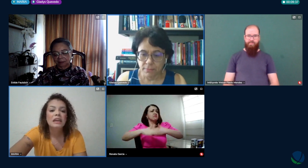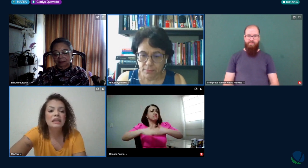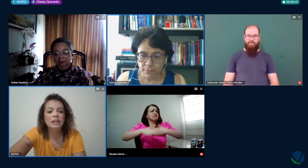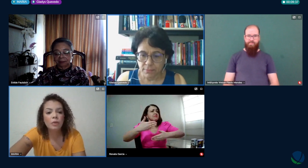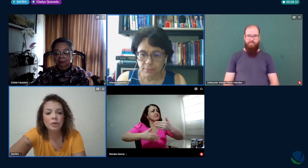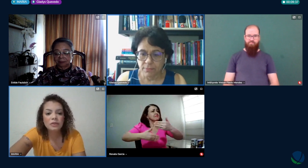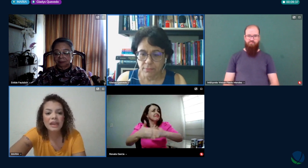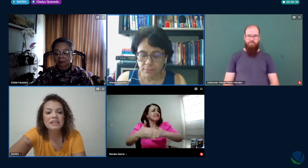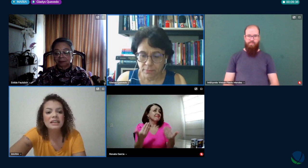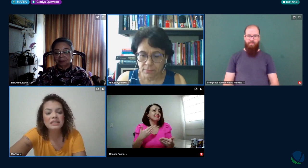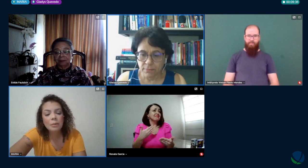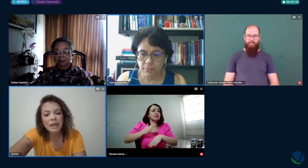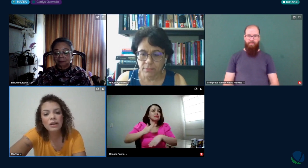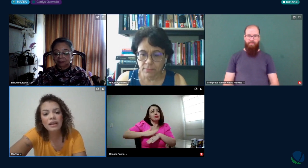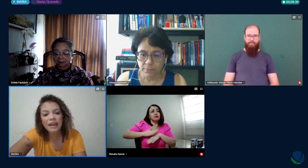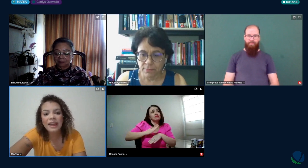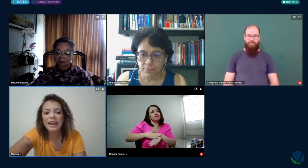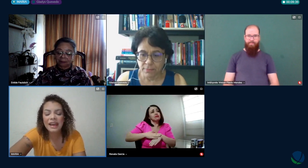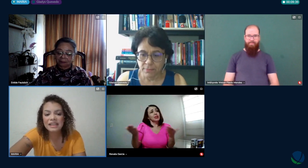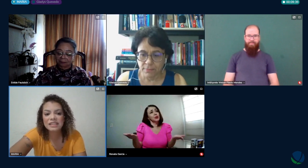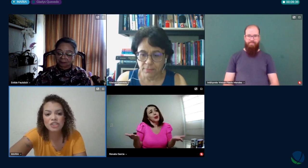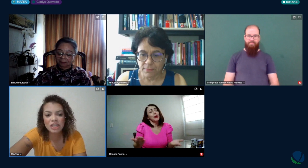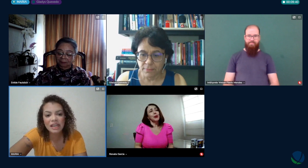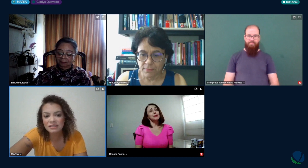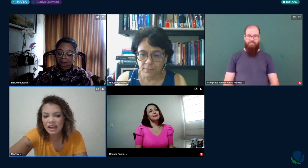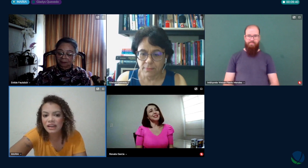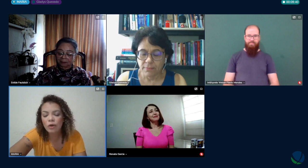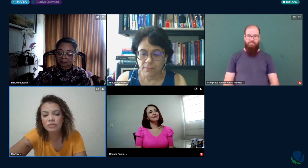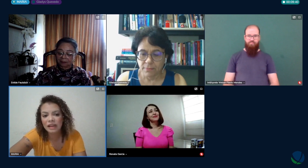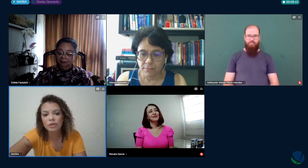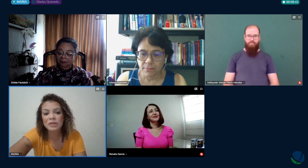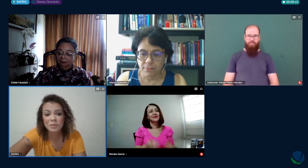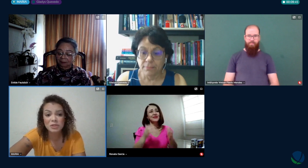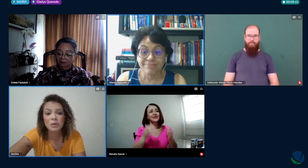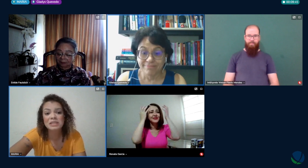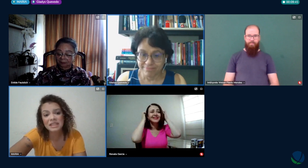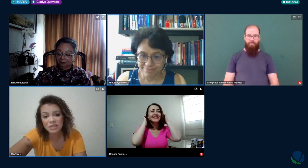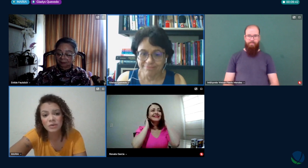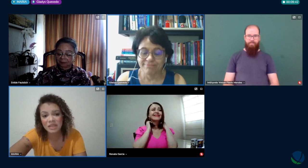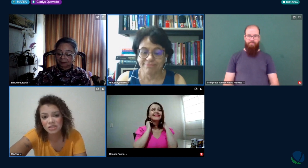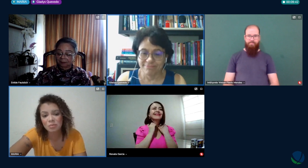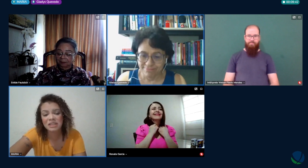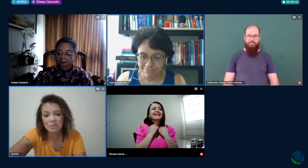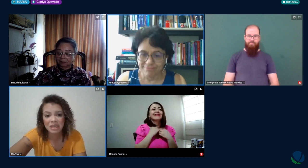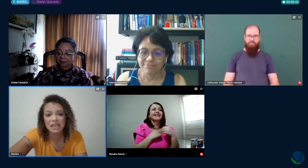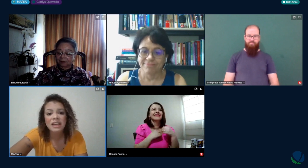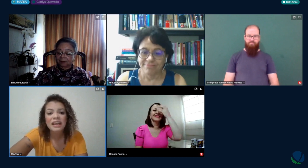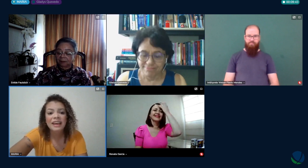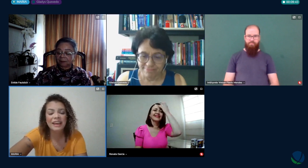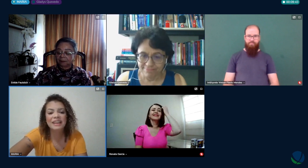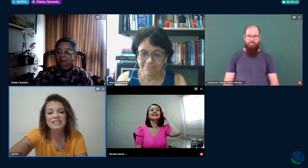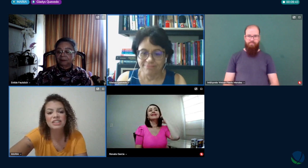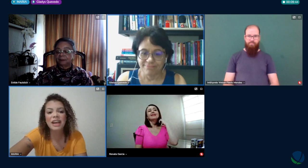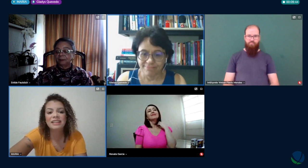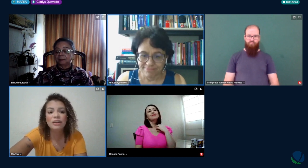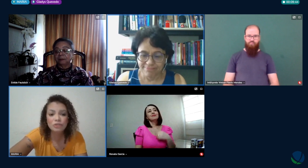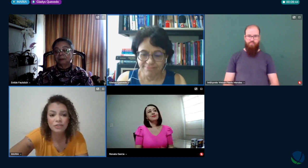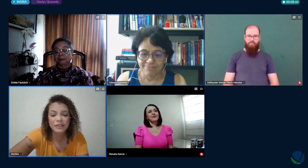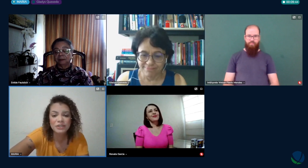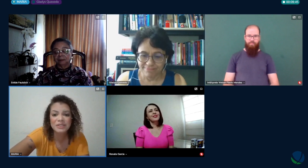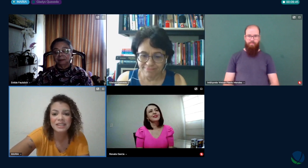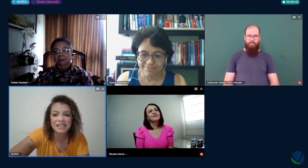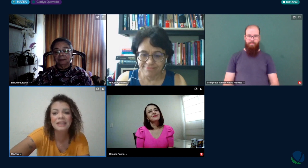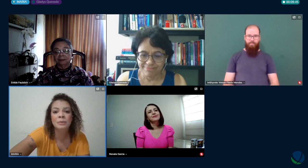tese em língua portuguesa, e também essa de entrar em contato com as pessoas nesse contexto de pandemia. Se já é